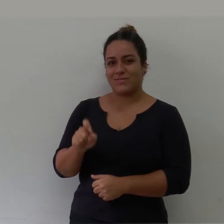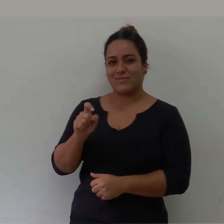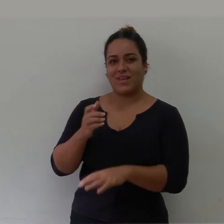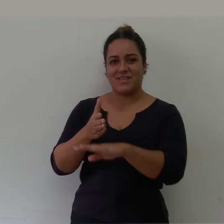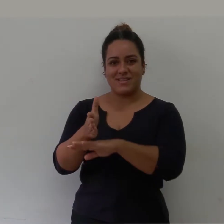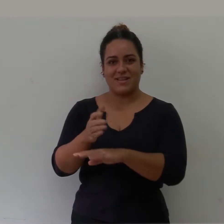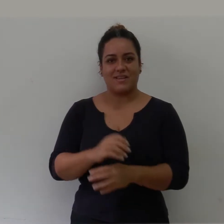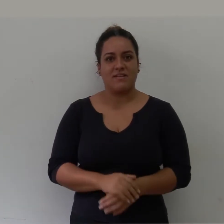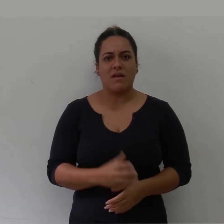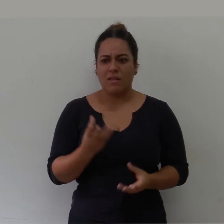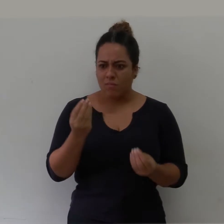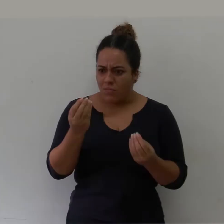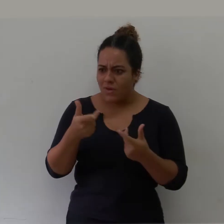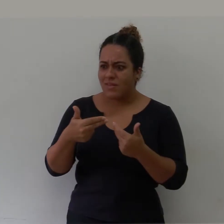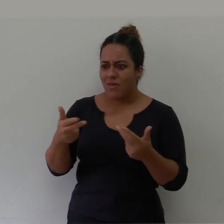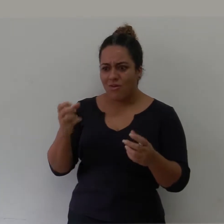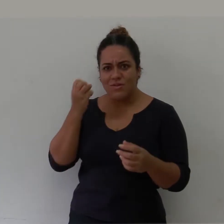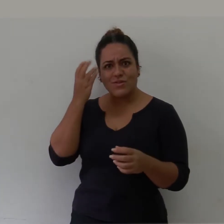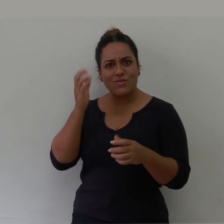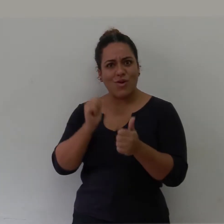distância. Bastante coisa do Inter aí.